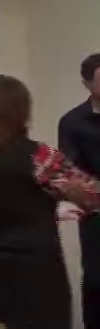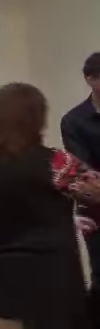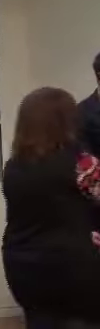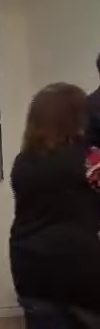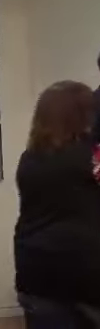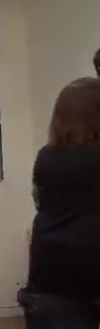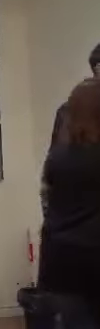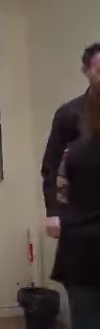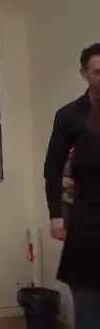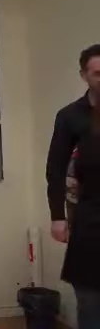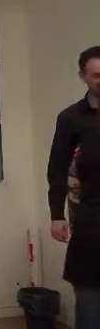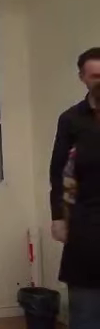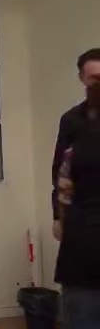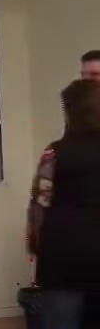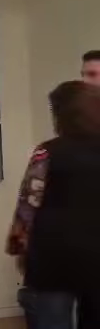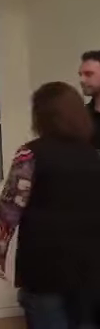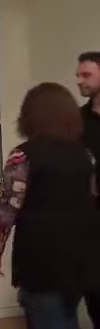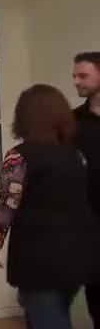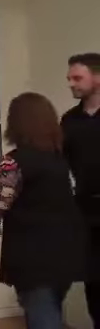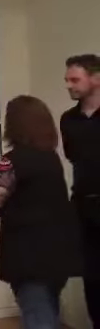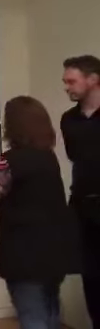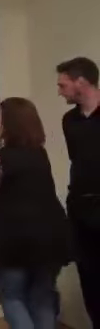y yo